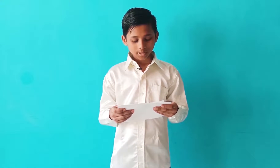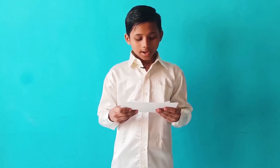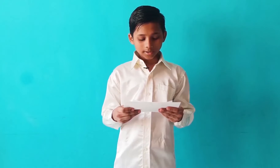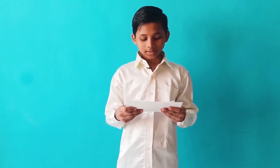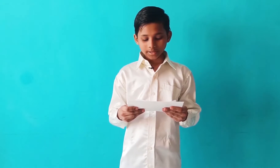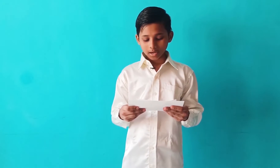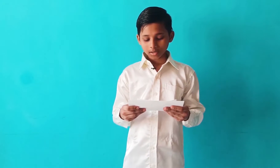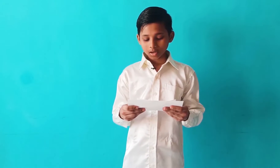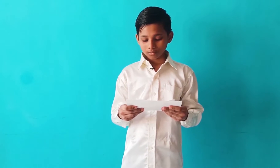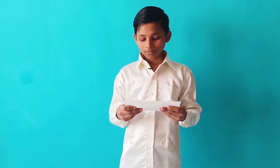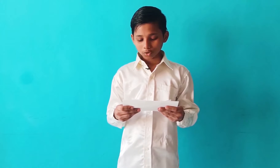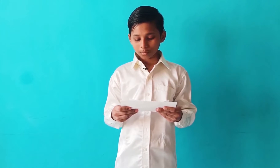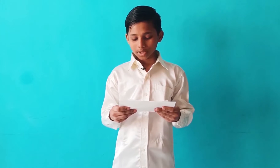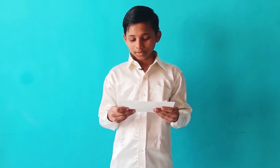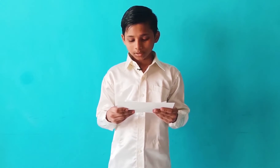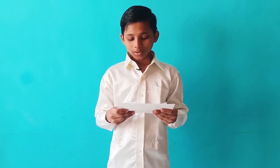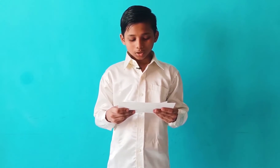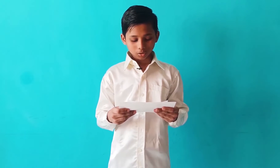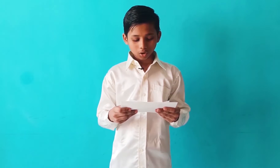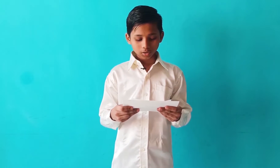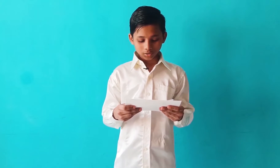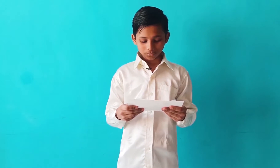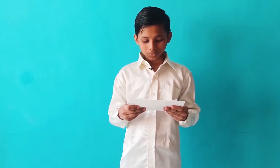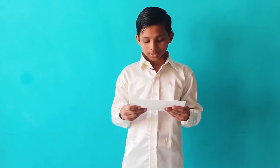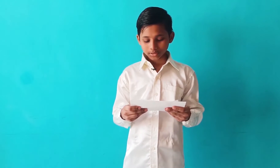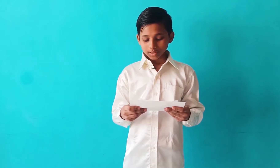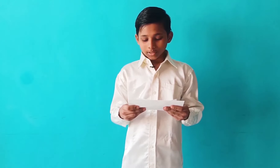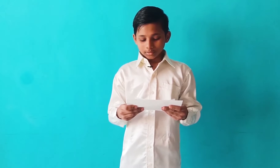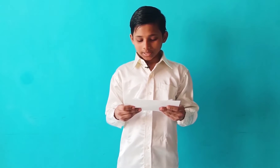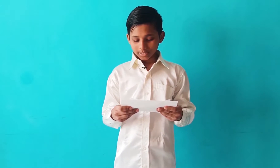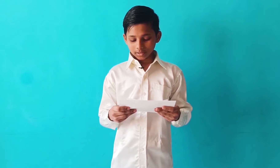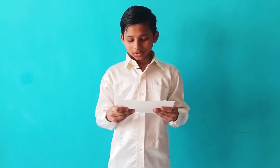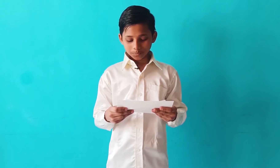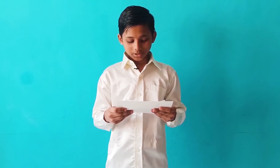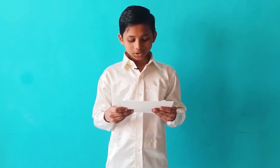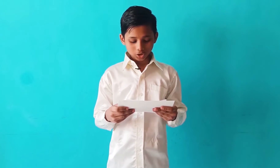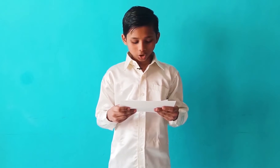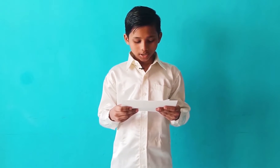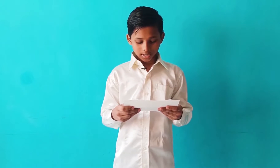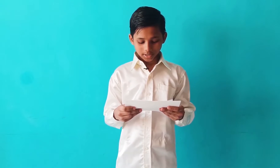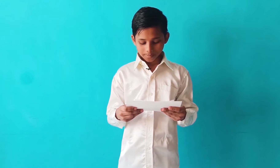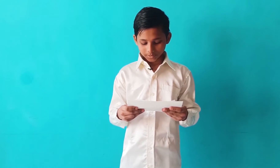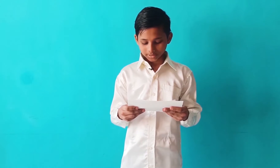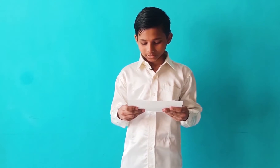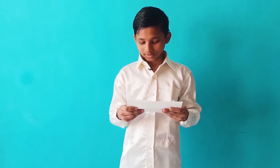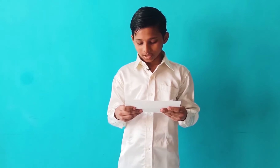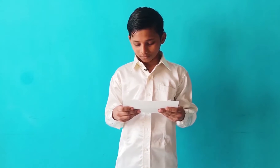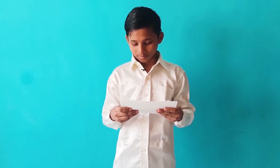தவறான செல்வாக்கிலிருந்து அவர் விலகி இருக்கிறார்கள். குடும்பம், நாட்டு அமைதி மற்றும் மகிழ்ச்சி